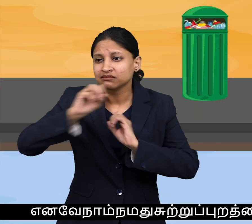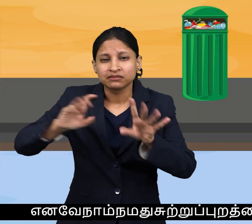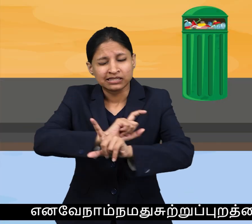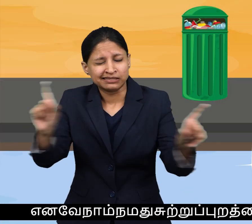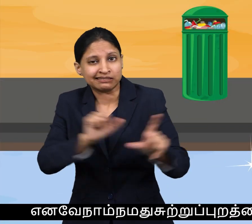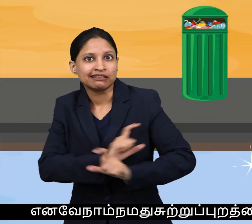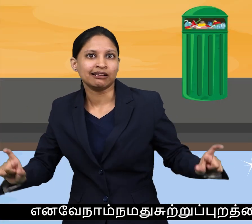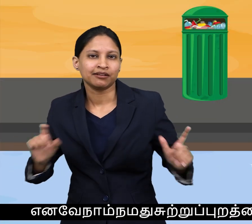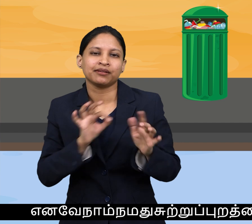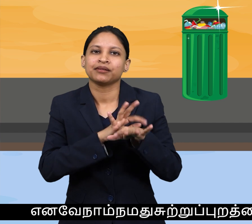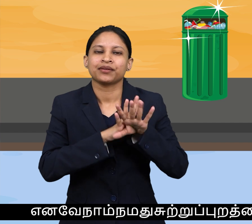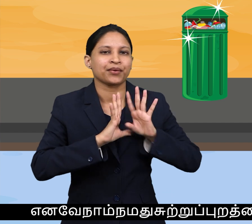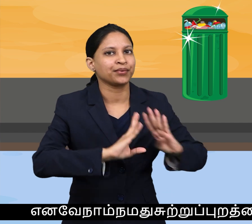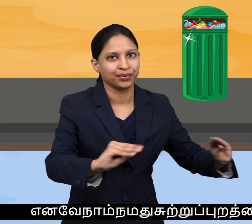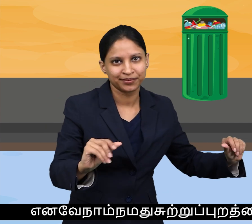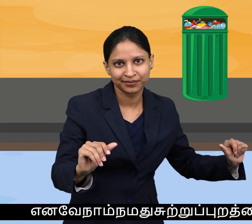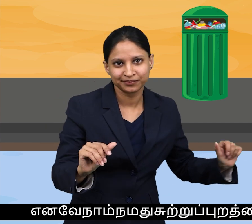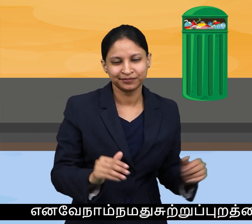சுற்றுப்புறத்தை சுத்தமாக வைத்திருக்க வேண்டும்.